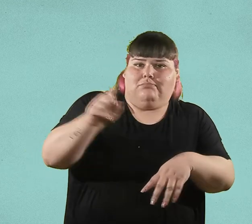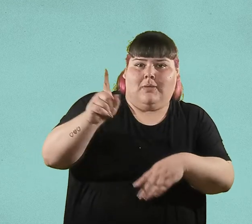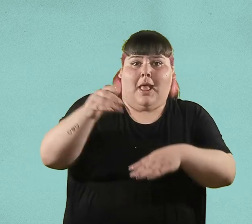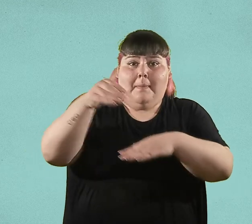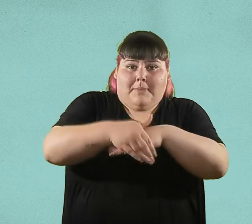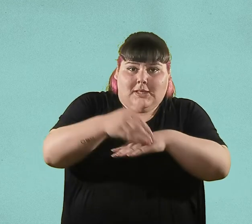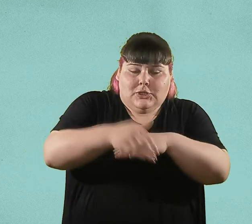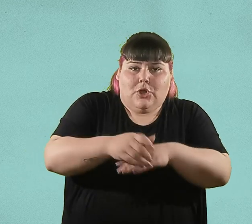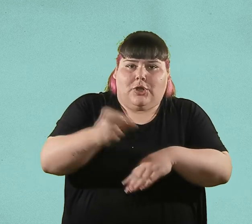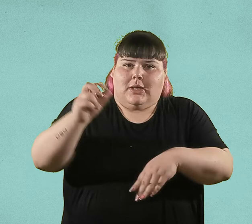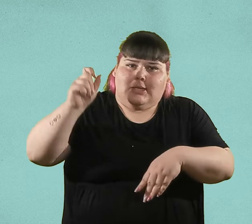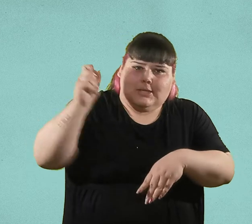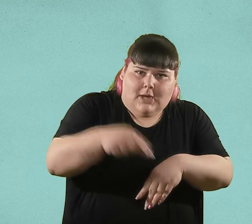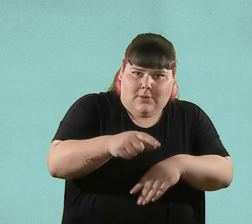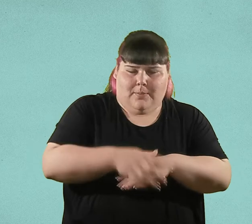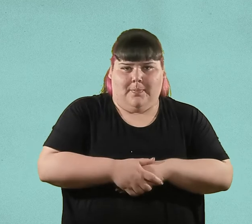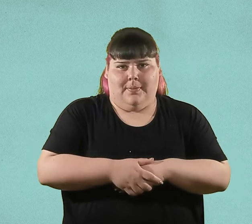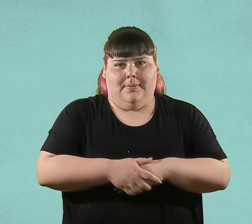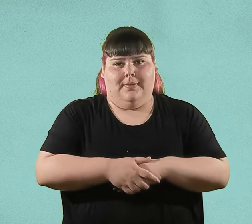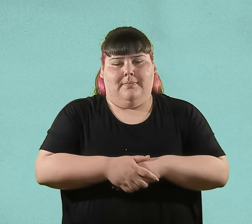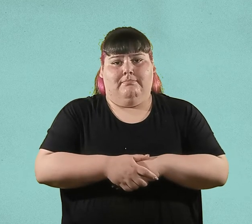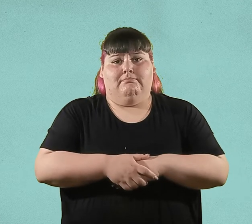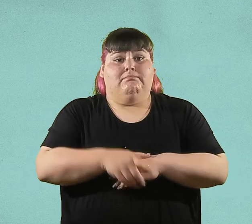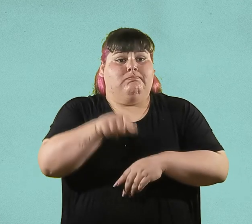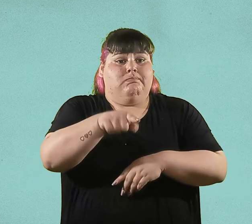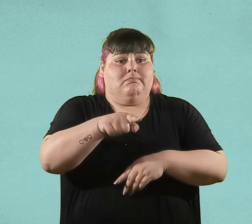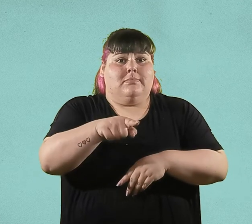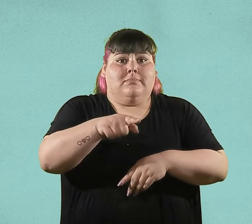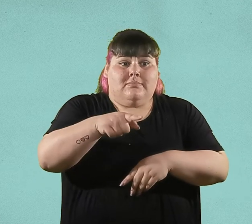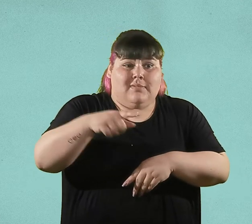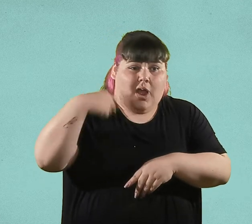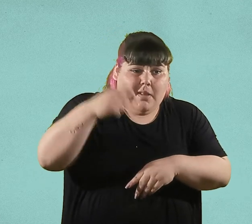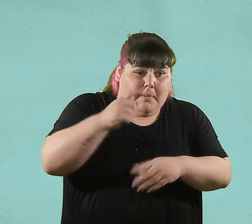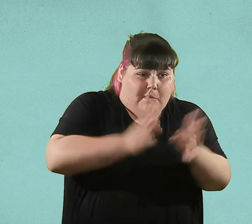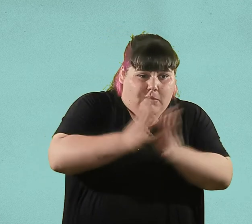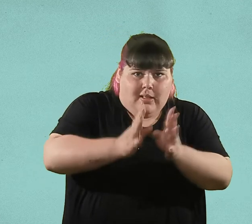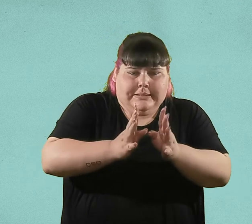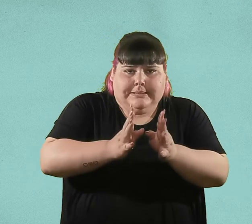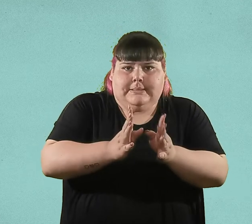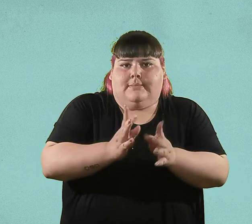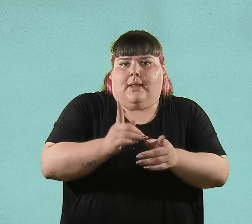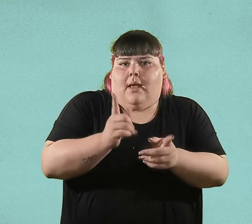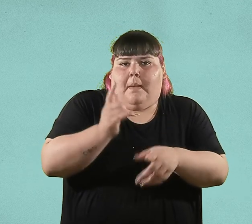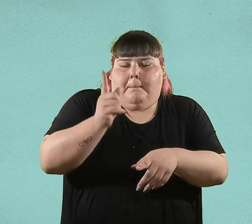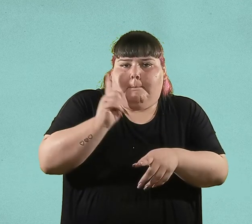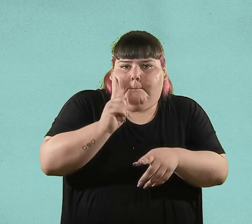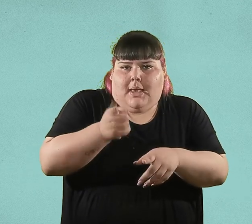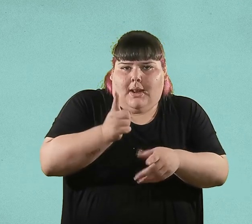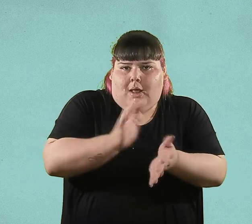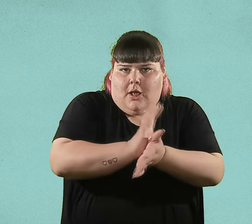selva misionera y el Chaco, muchos de los cuales están en peligro de extinción.